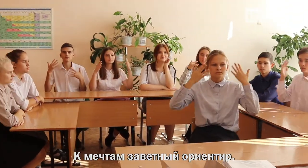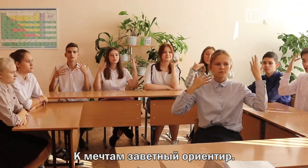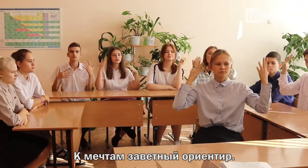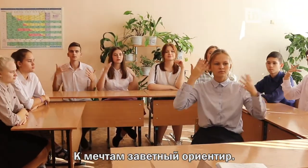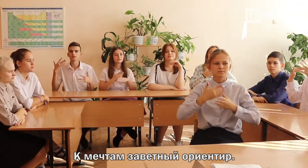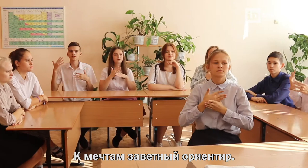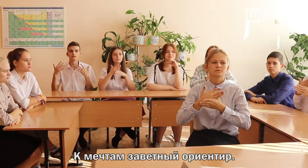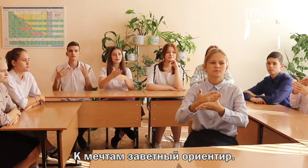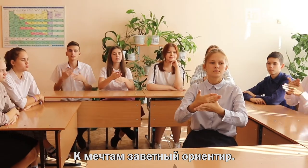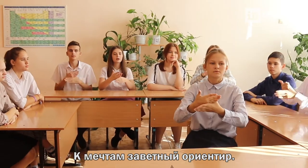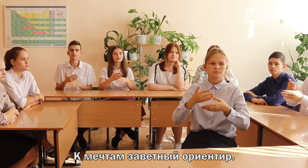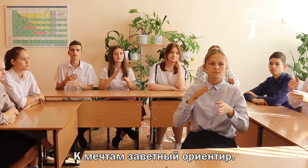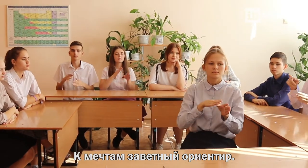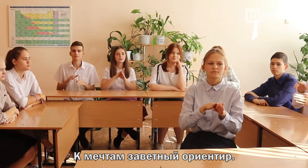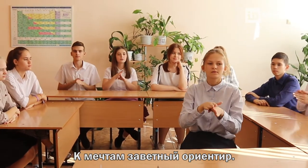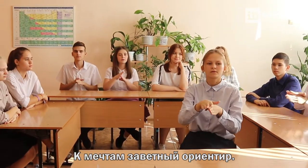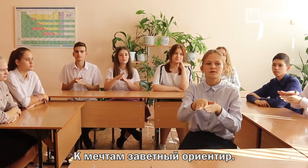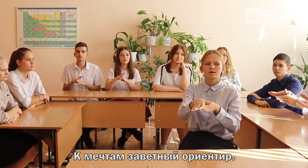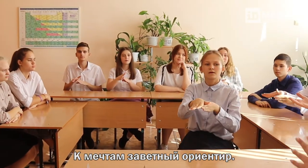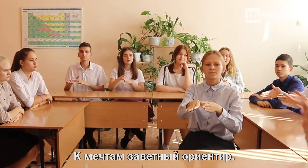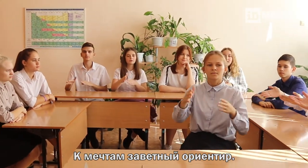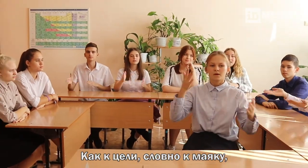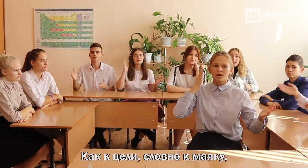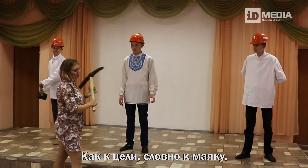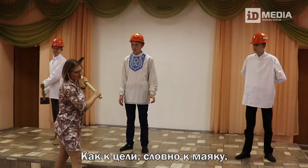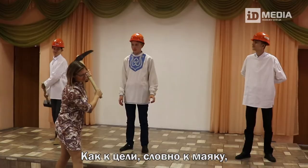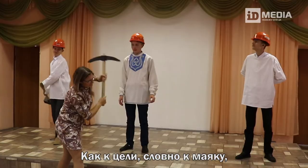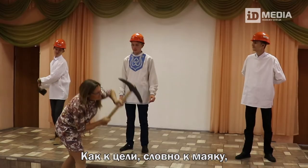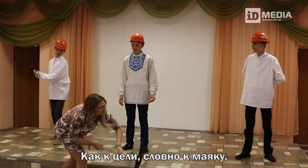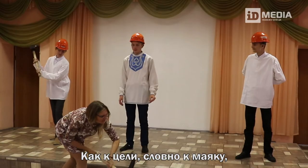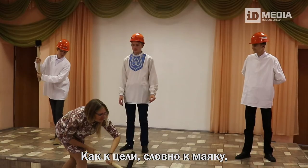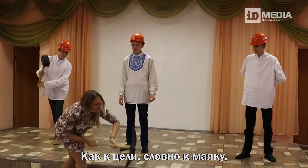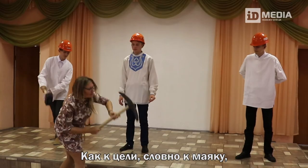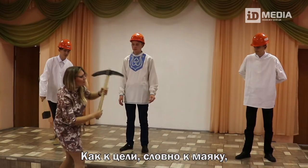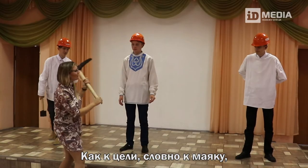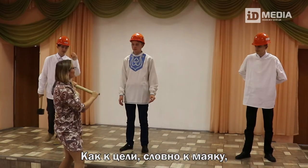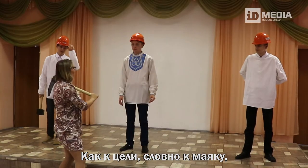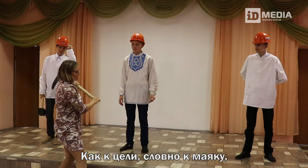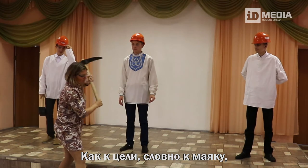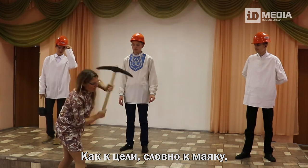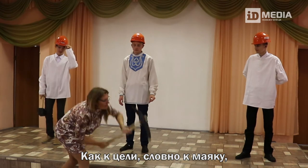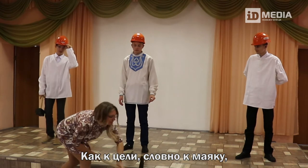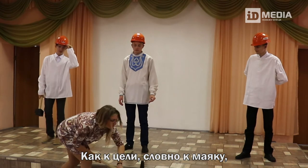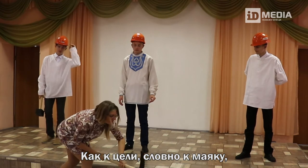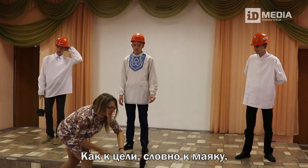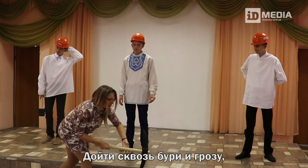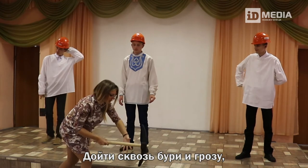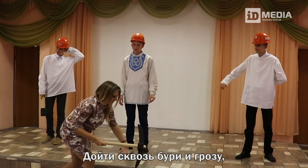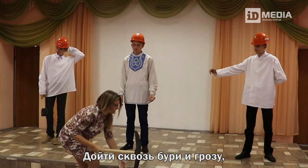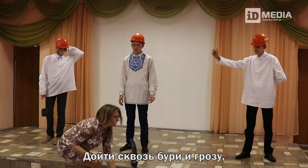мечта, заветный ориентир. Как цели словно к маяку дойти